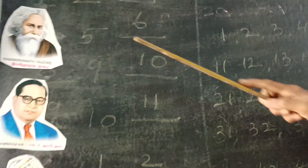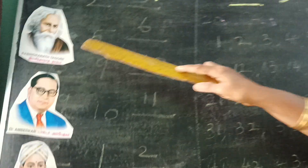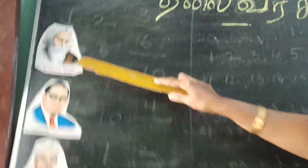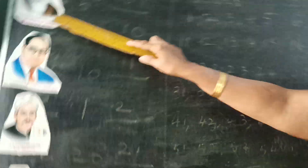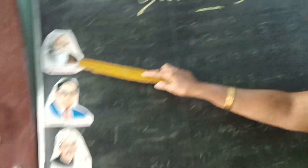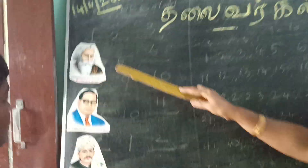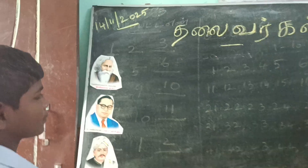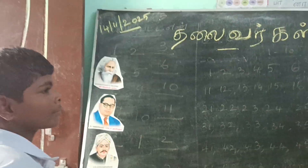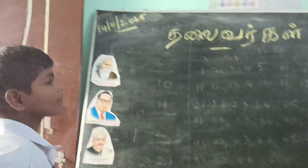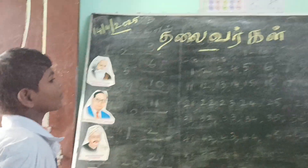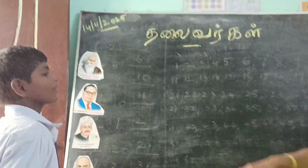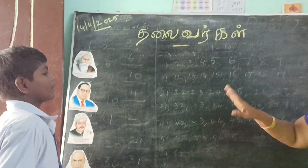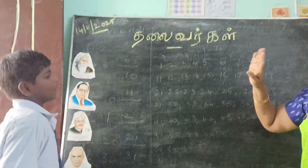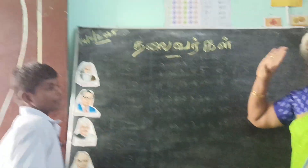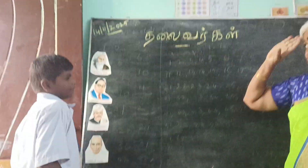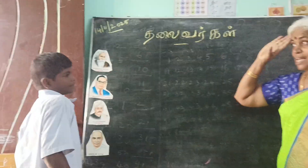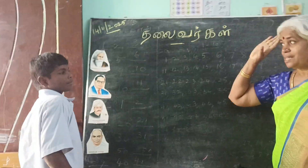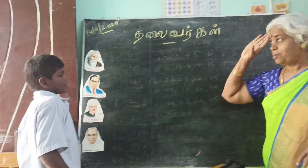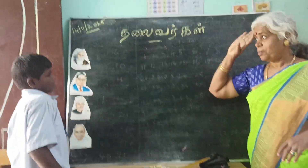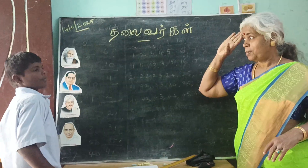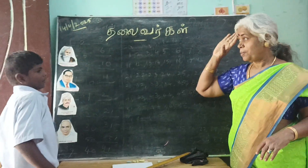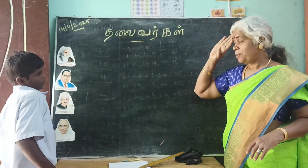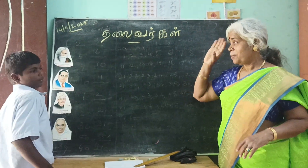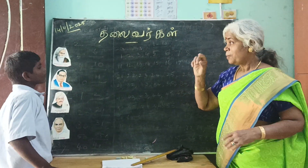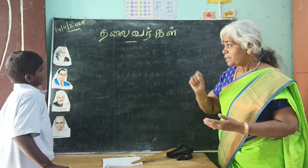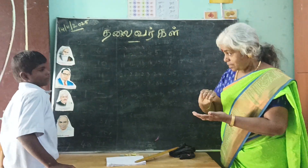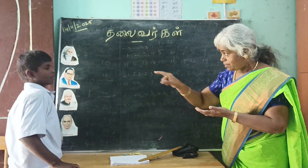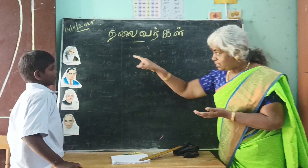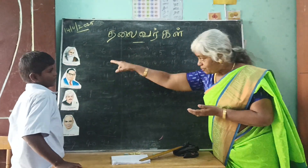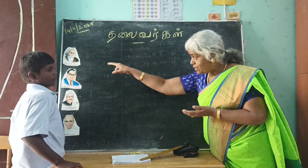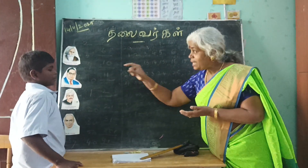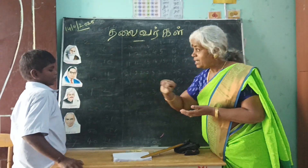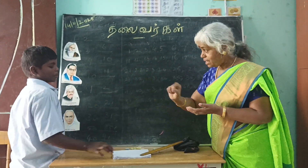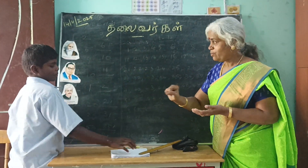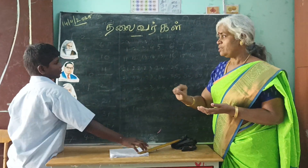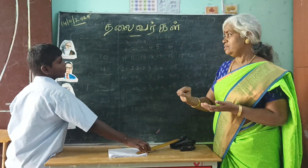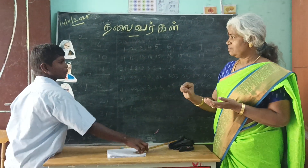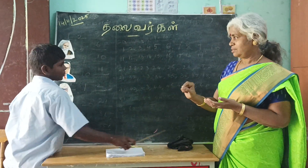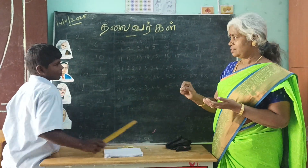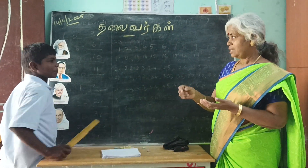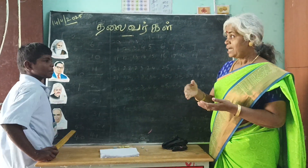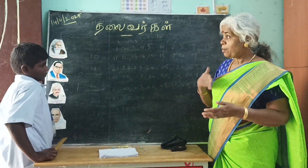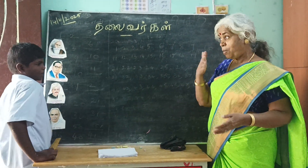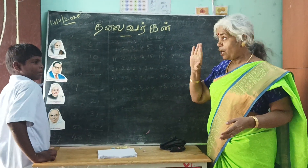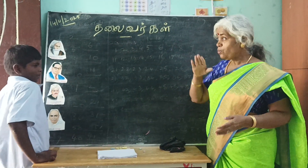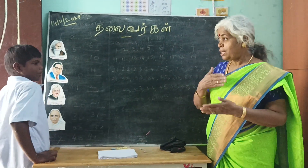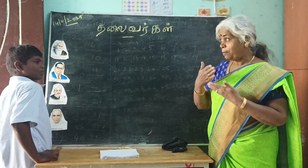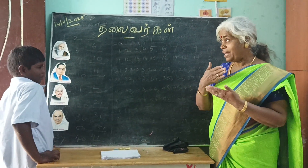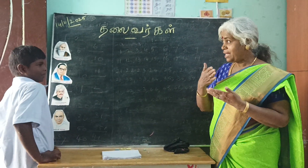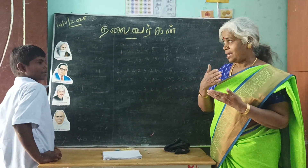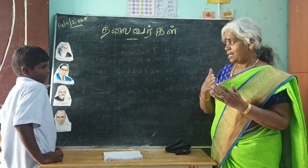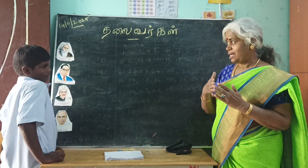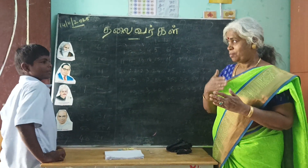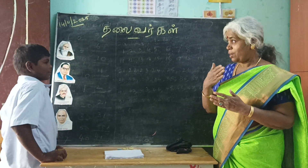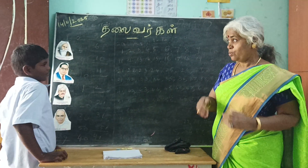இப்போ இவரு தேசிய கீதம் இந்த எழுதினவர். நம்ம பாடுவோம்ல, ப்ரேயர்ல